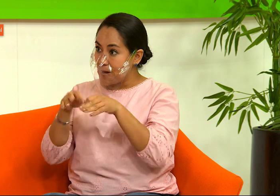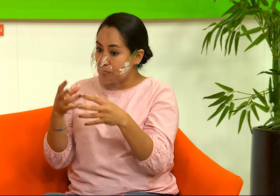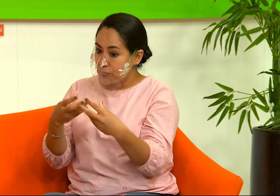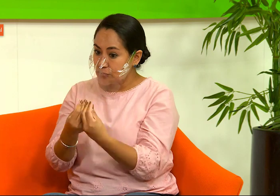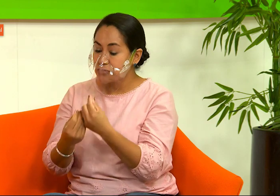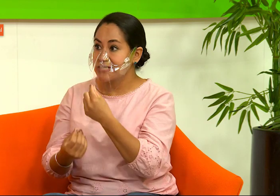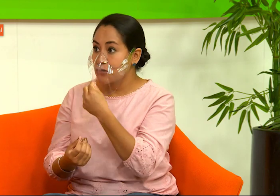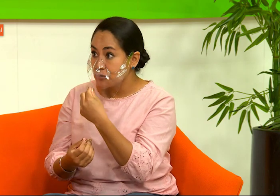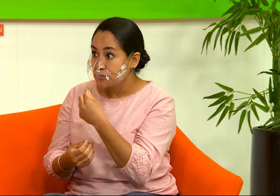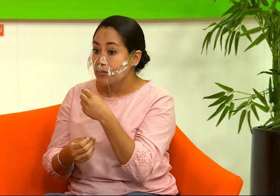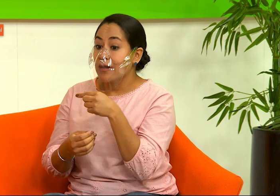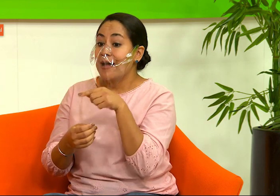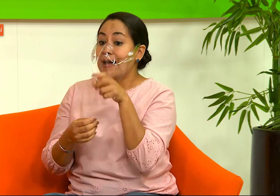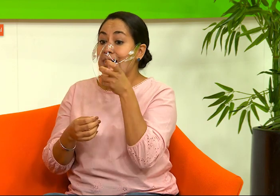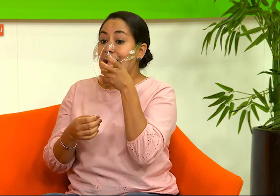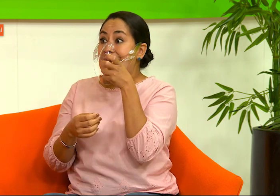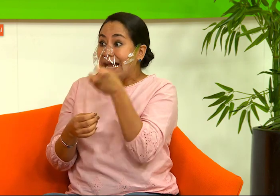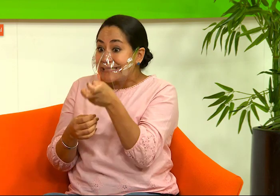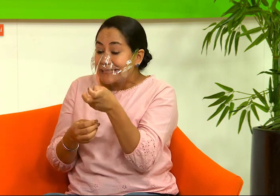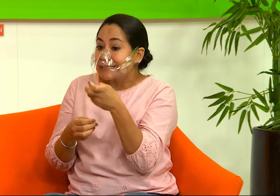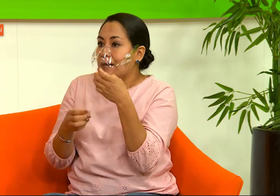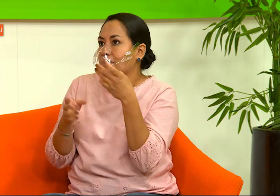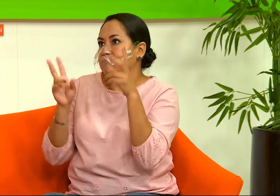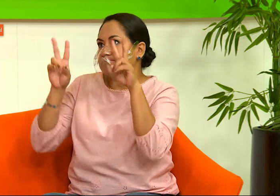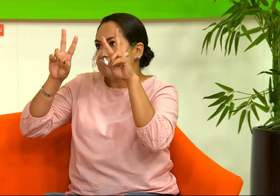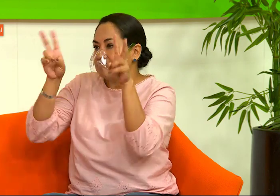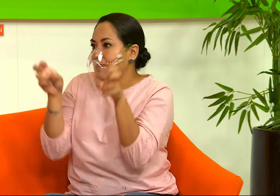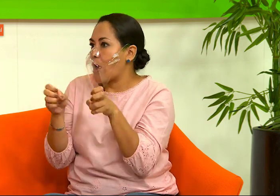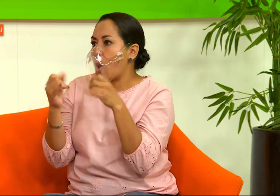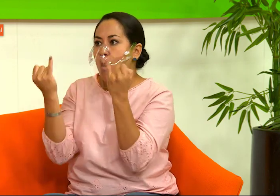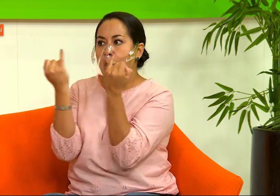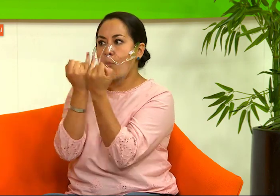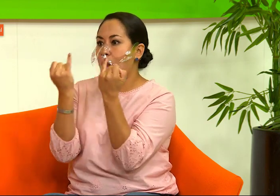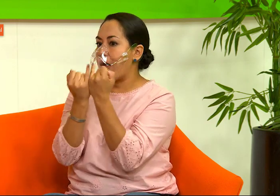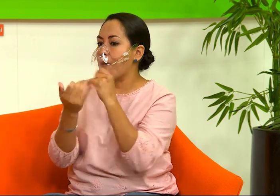los dos trabajan a la par con niños sordos,